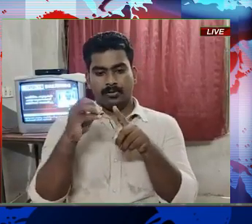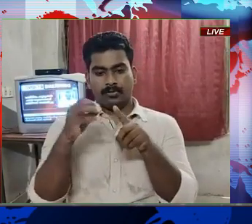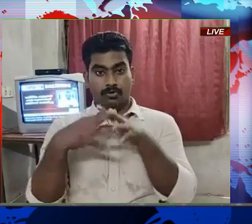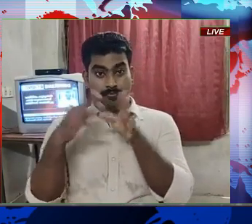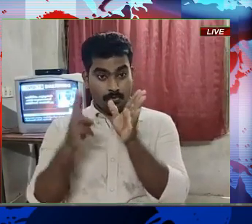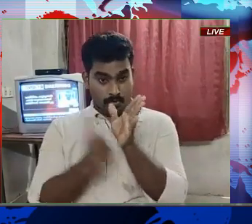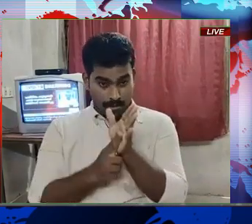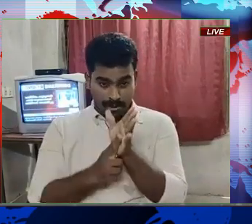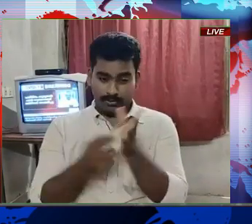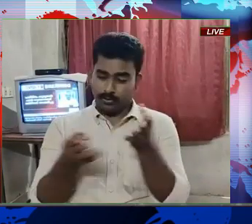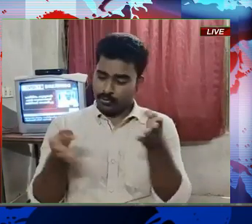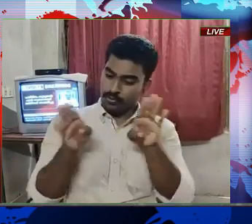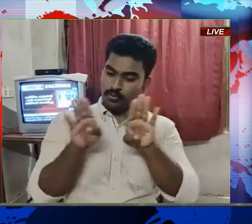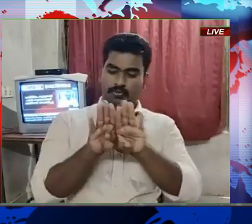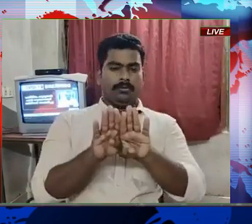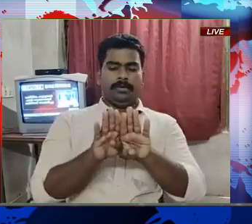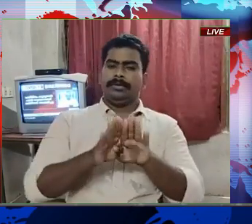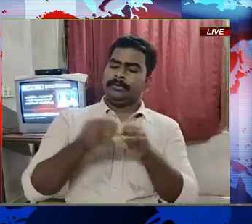അംഗൻവാടി മുഖേന